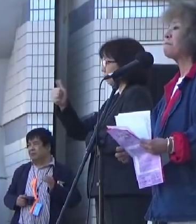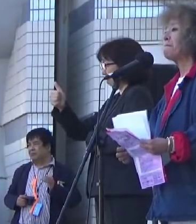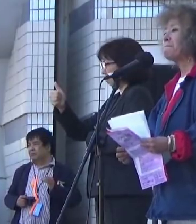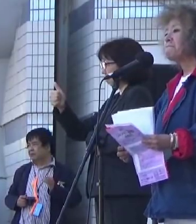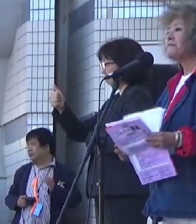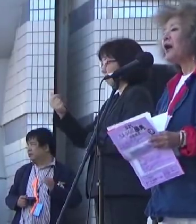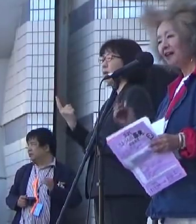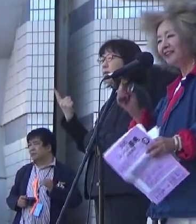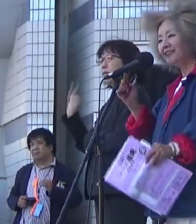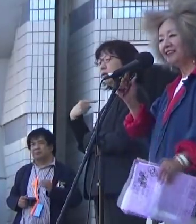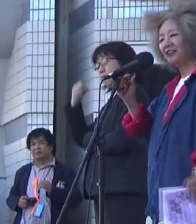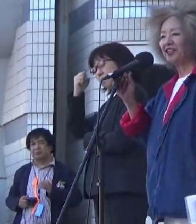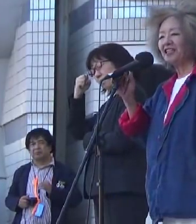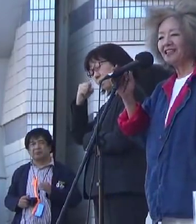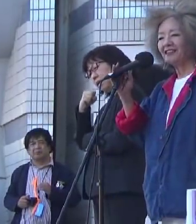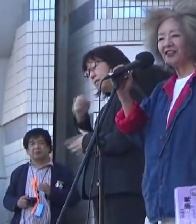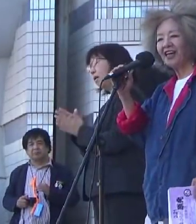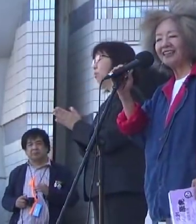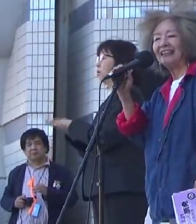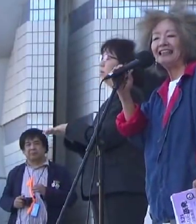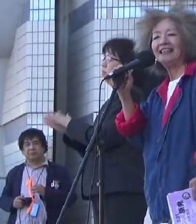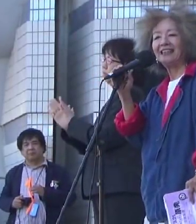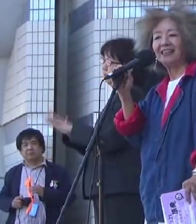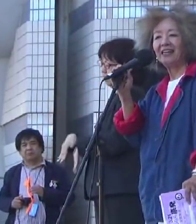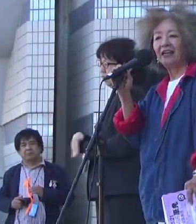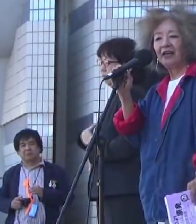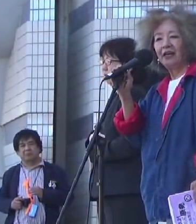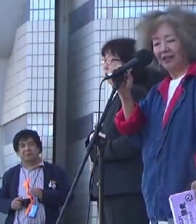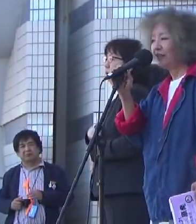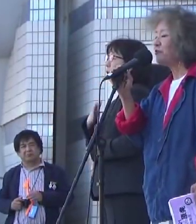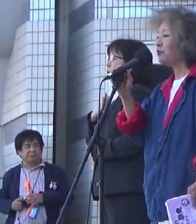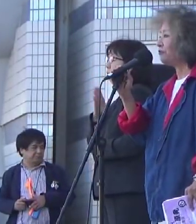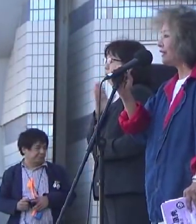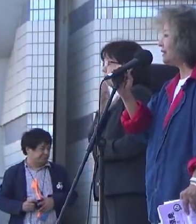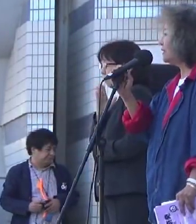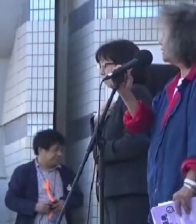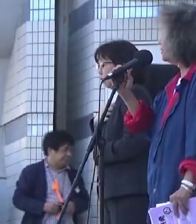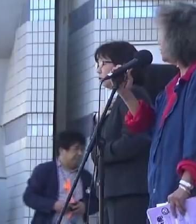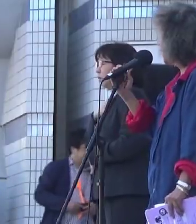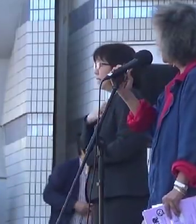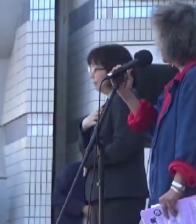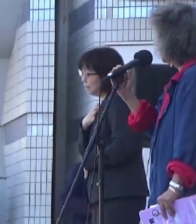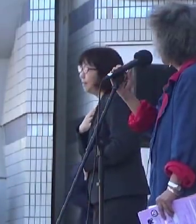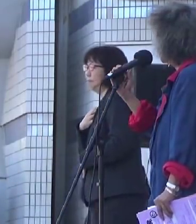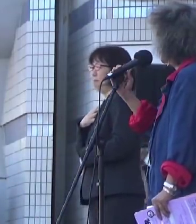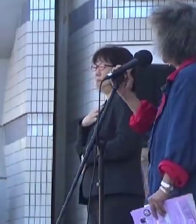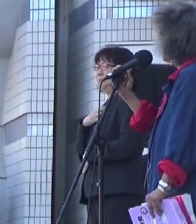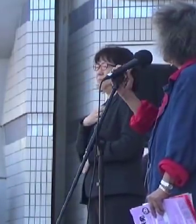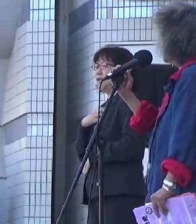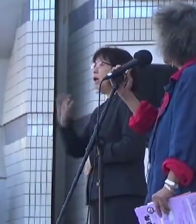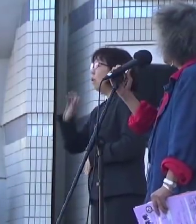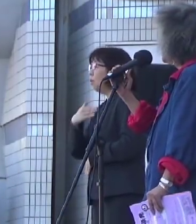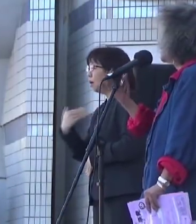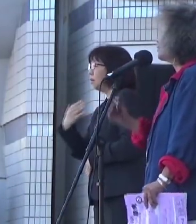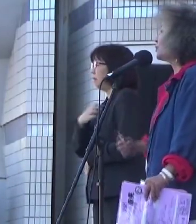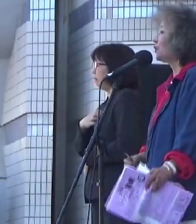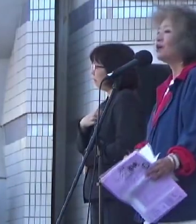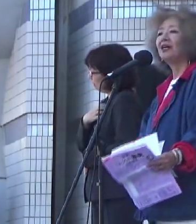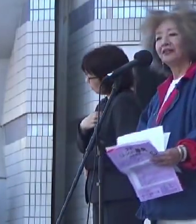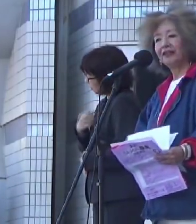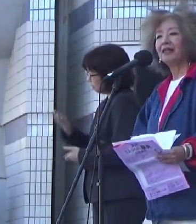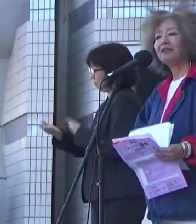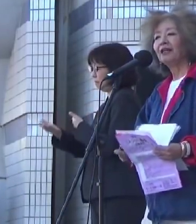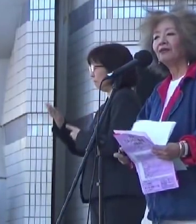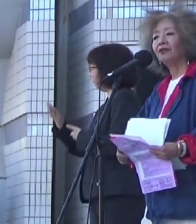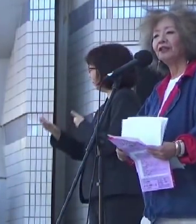ました。本当に悔しいし、でも私たちの悔しさと比較にできないほ